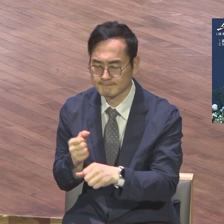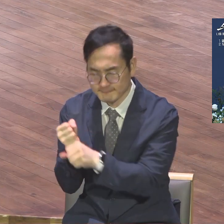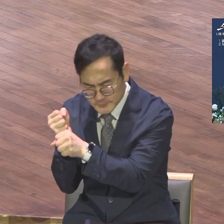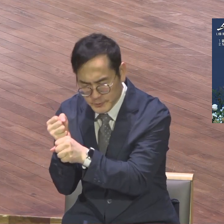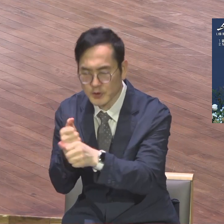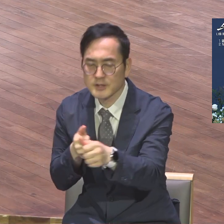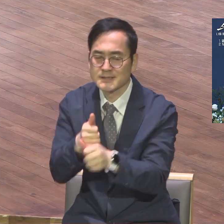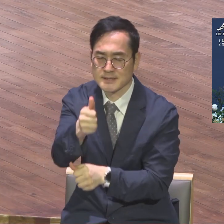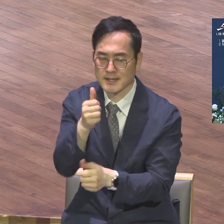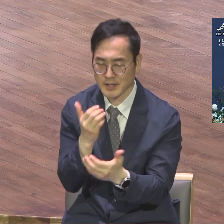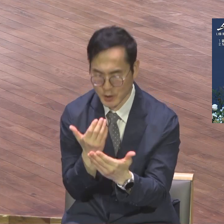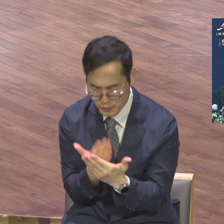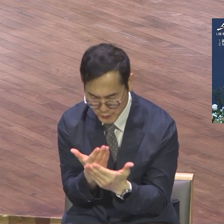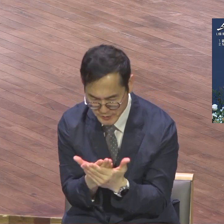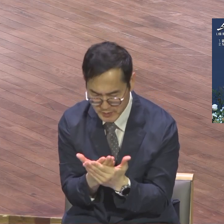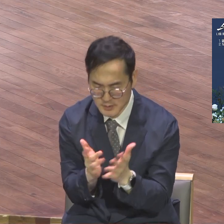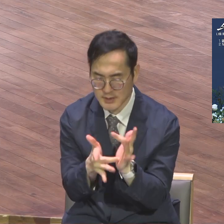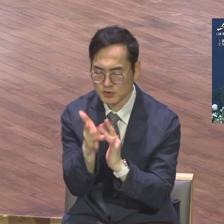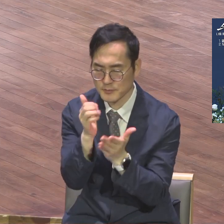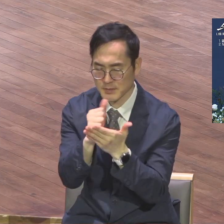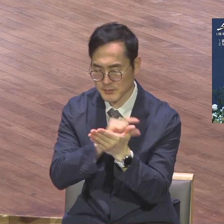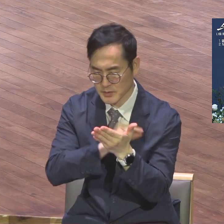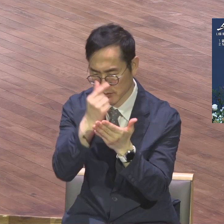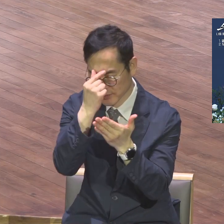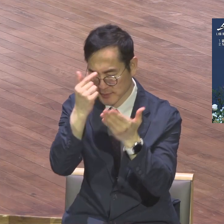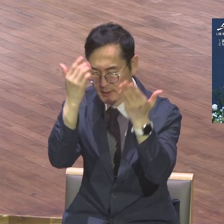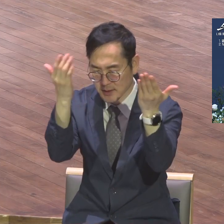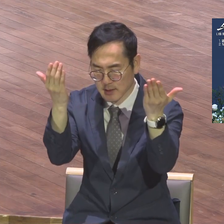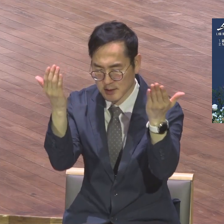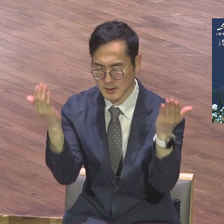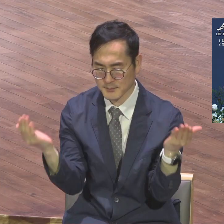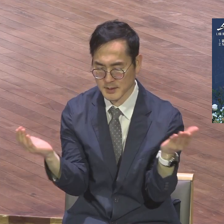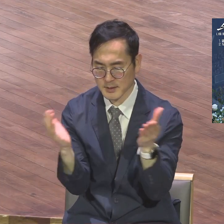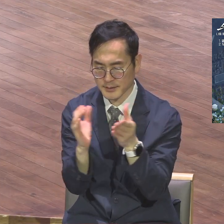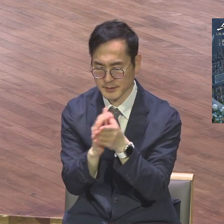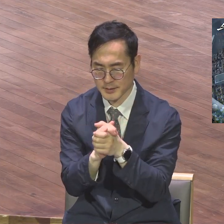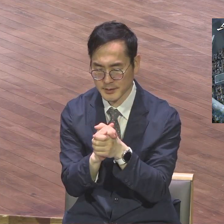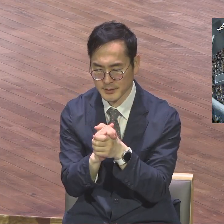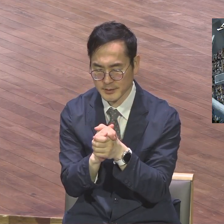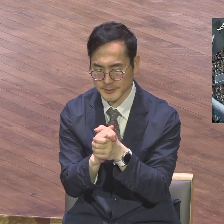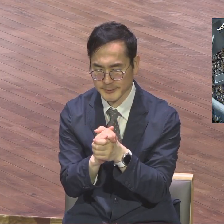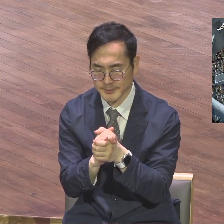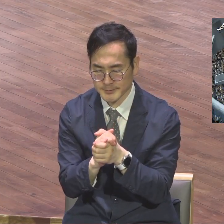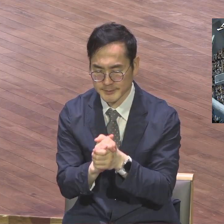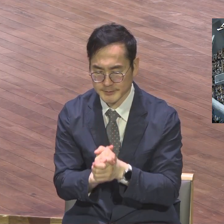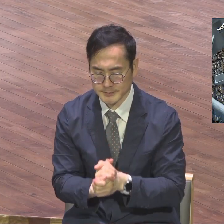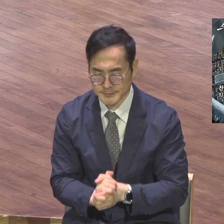되게 도와 주옵소서. 예수의 이름 받들어 기도합니다. 아멘.